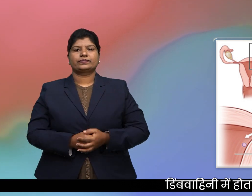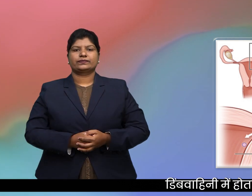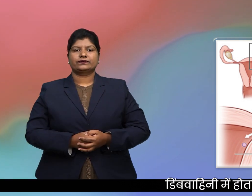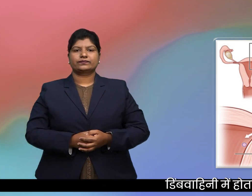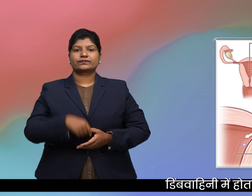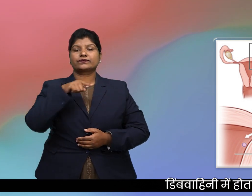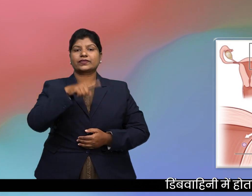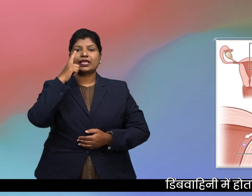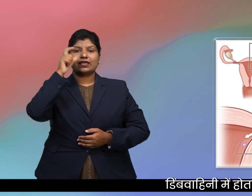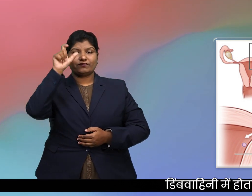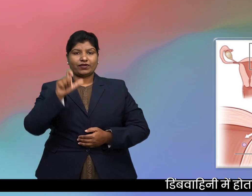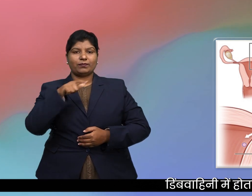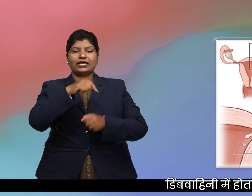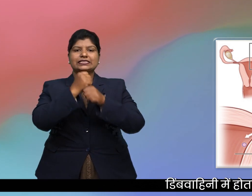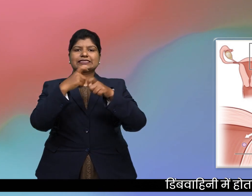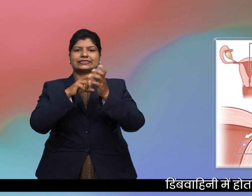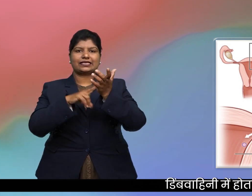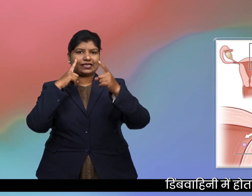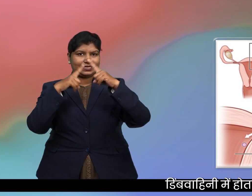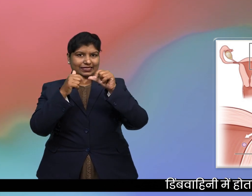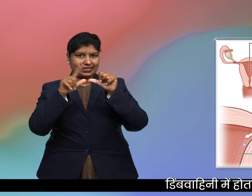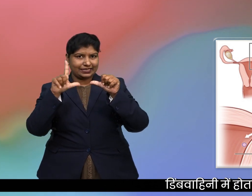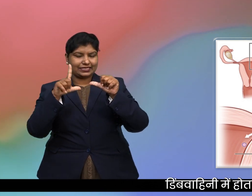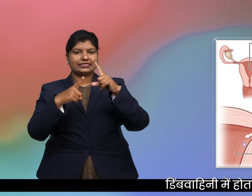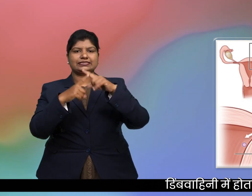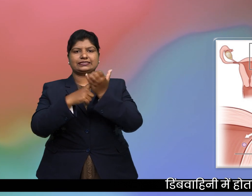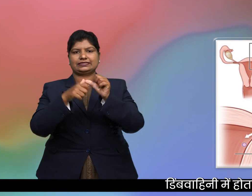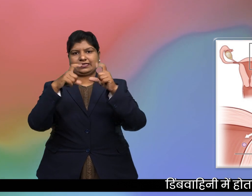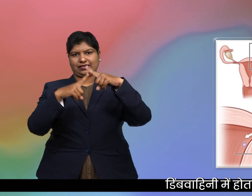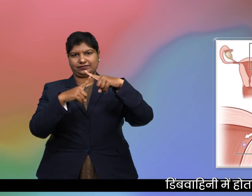डिंब वाहिनी में होता है।